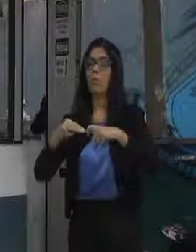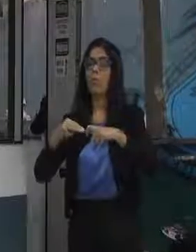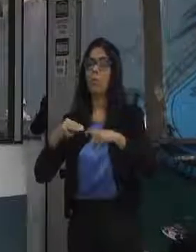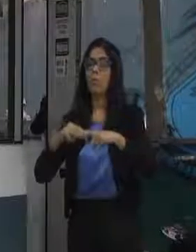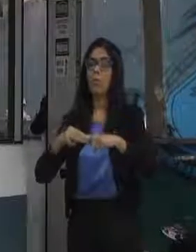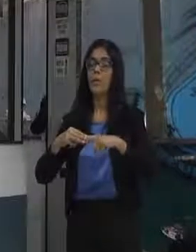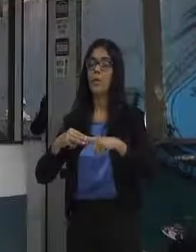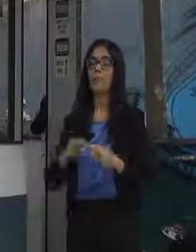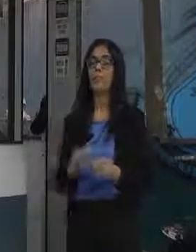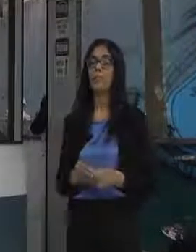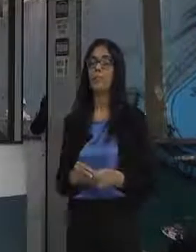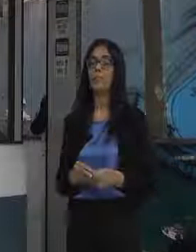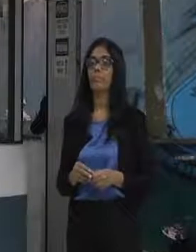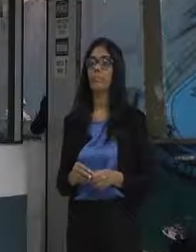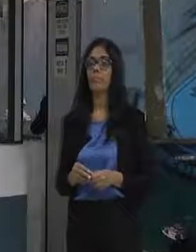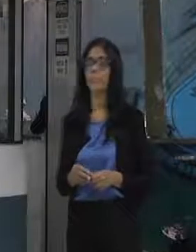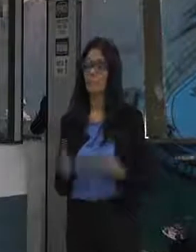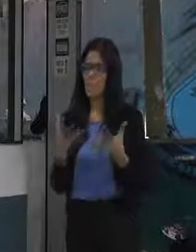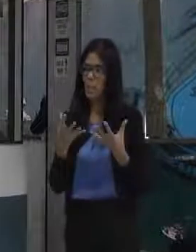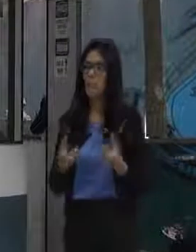reivindicações. Dizer que